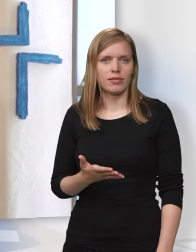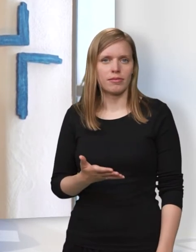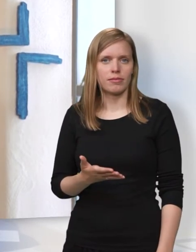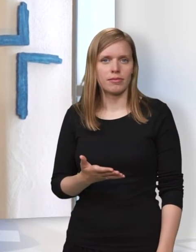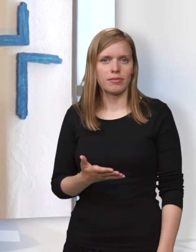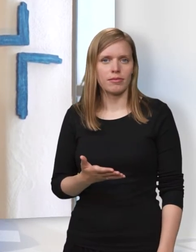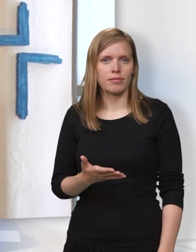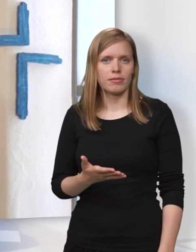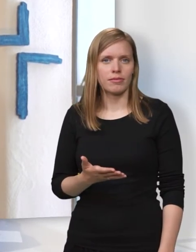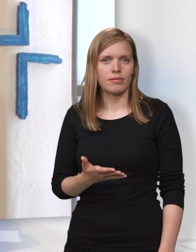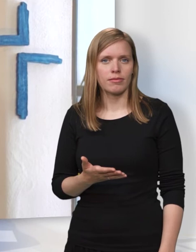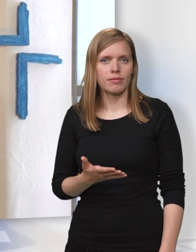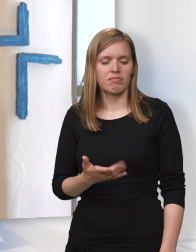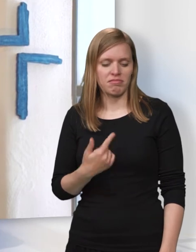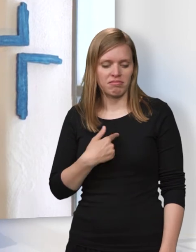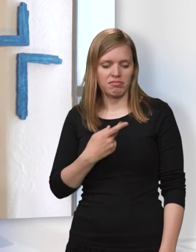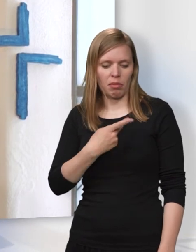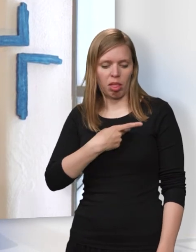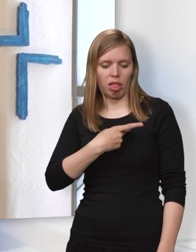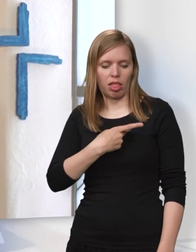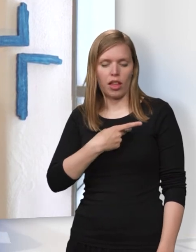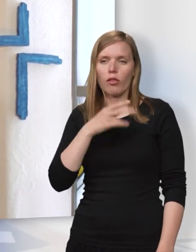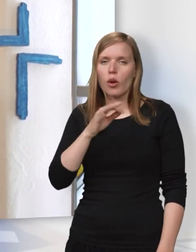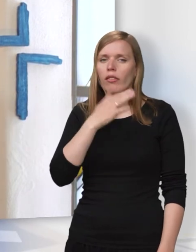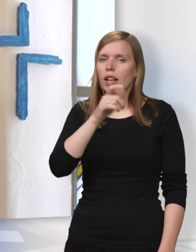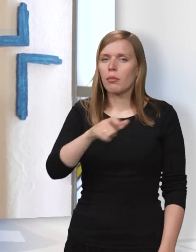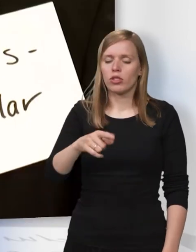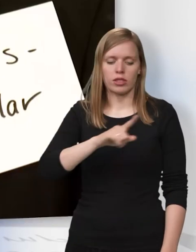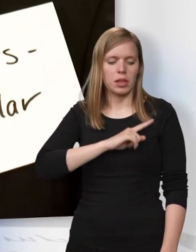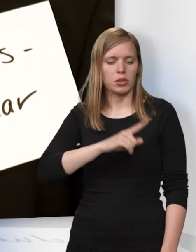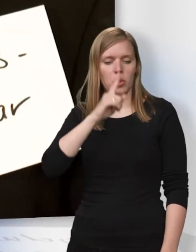oder bleibe Ansichtsexemplar für viele, viele Menschen.